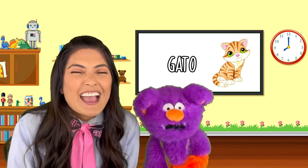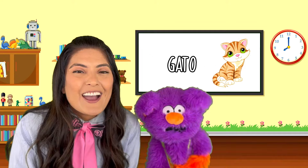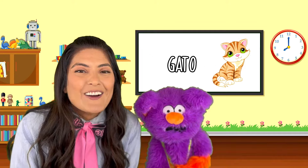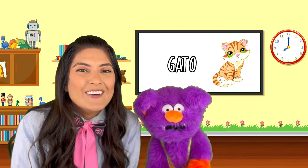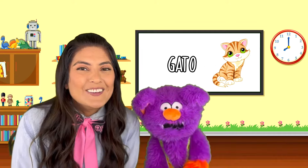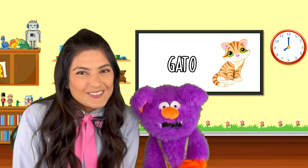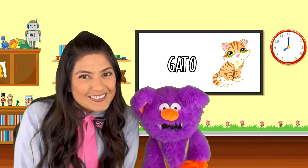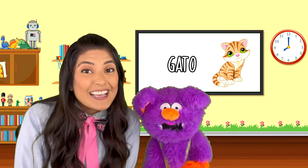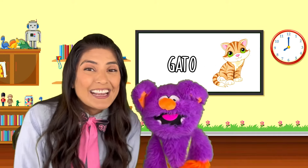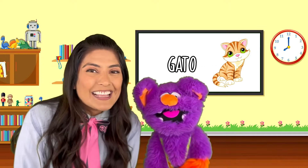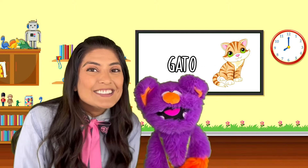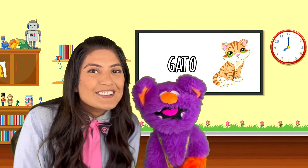¡Miau! ¡Bien hecho!